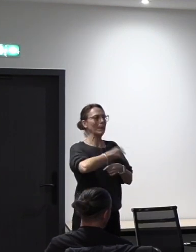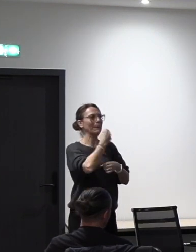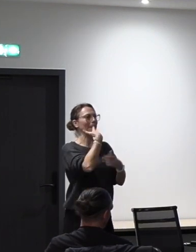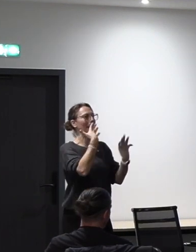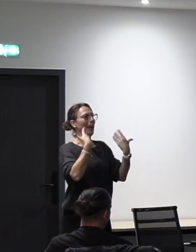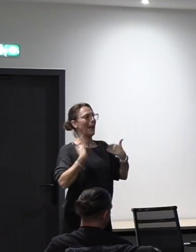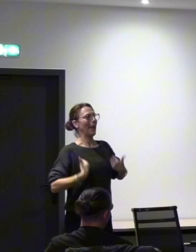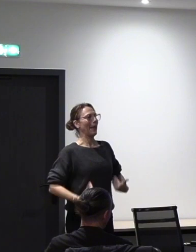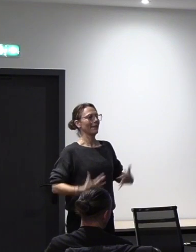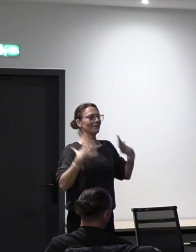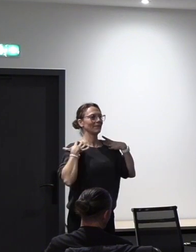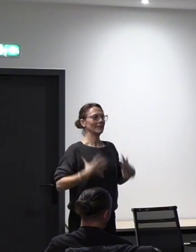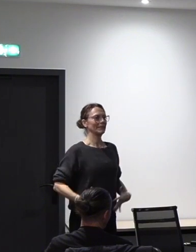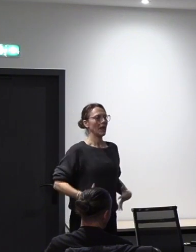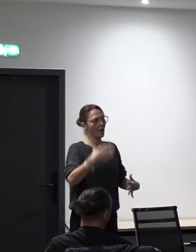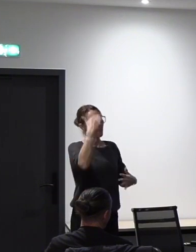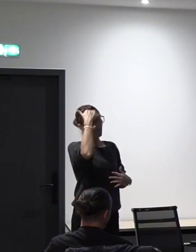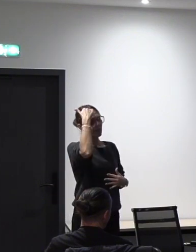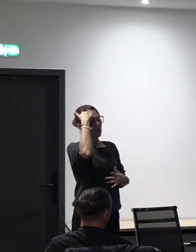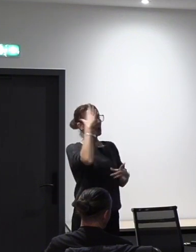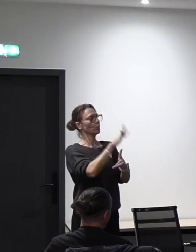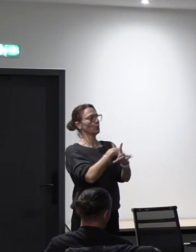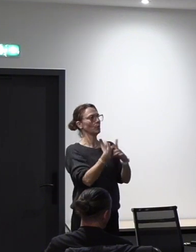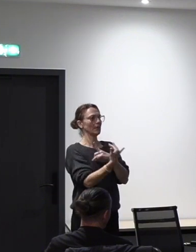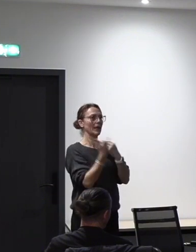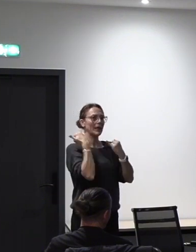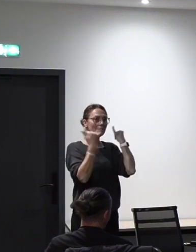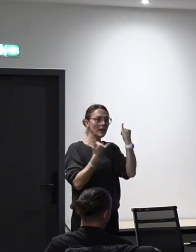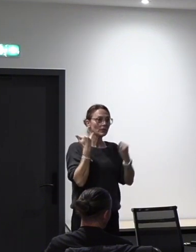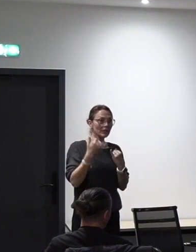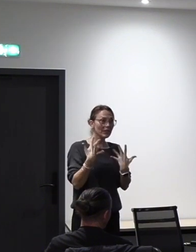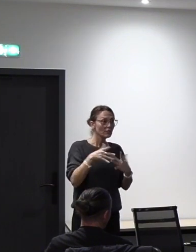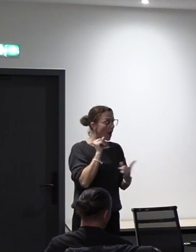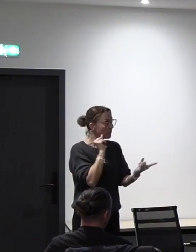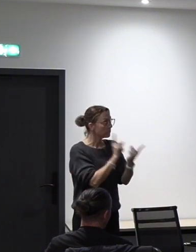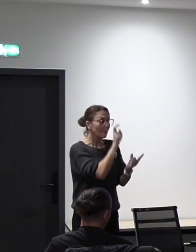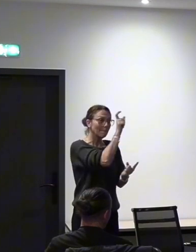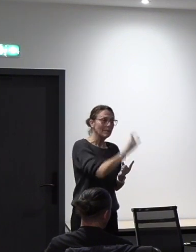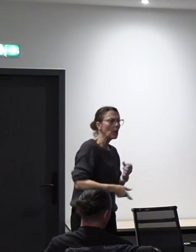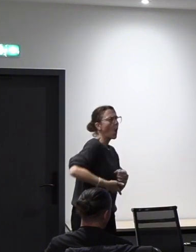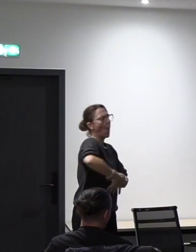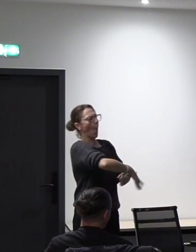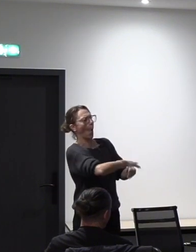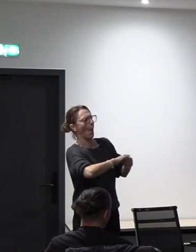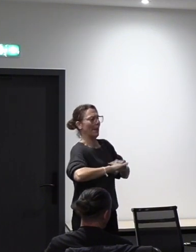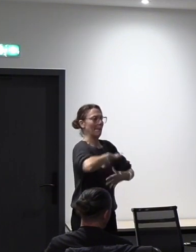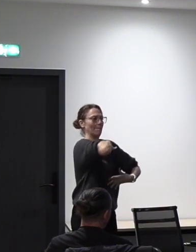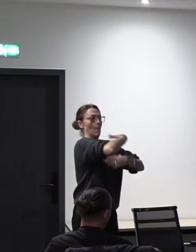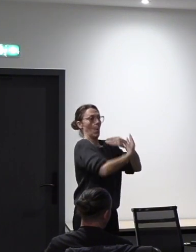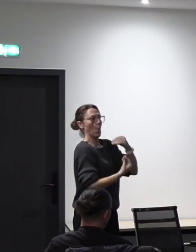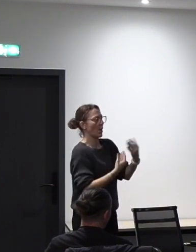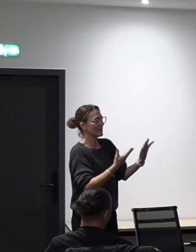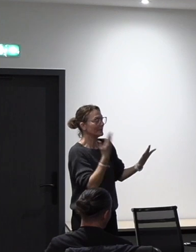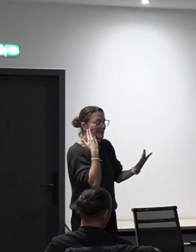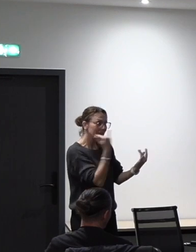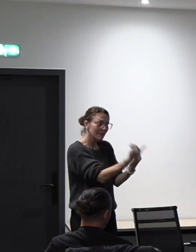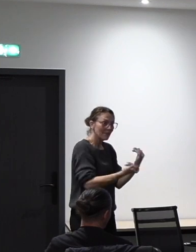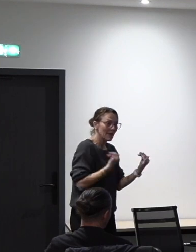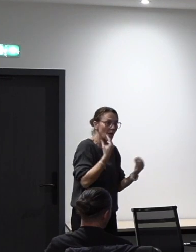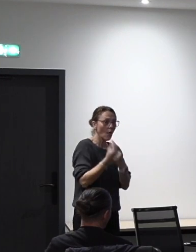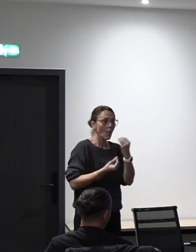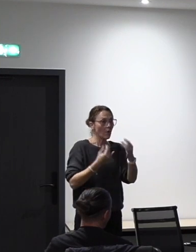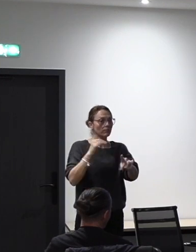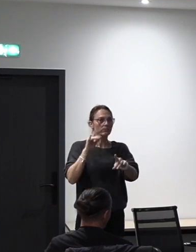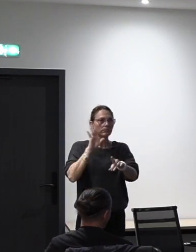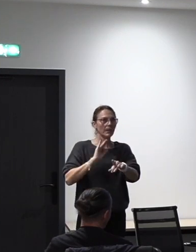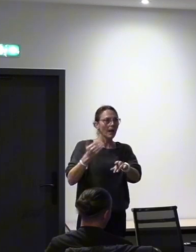physique, mental et social. Si vous avez rencontré quelqu'un dans cet état, vous m'appelez. Et si vous pensez que quelqu'un peut exister dans cet état, vous me téléphonez.